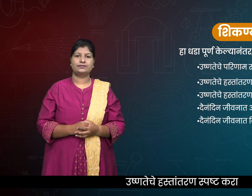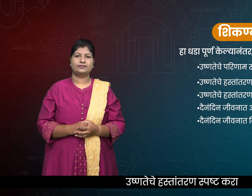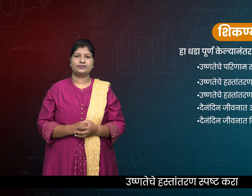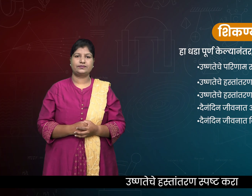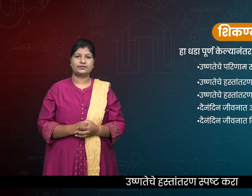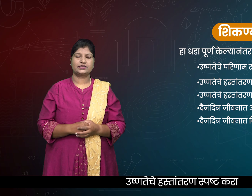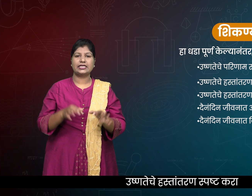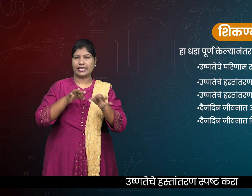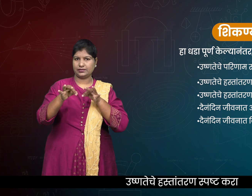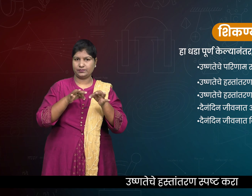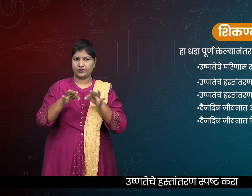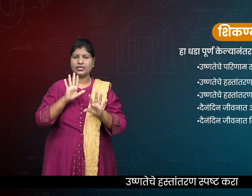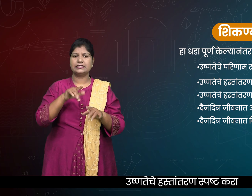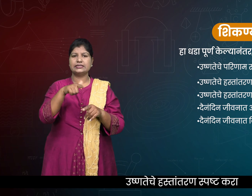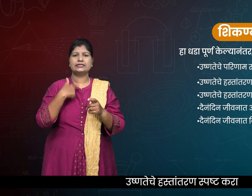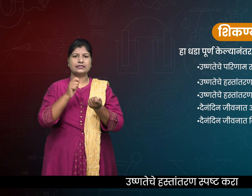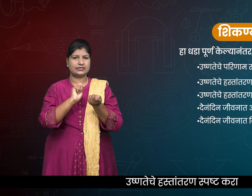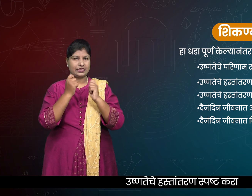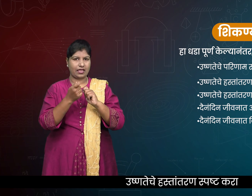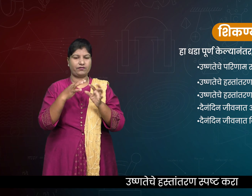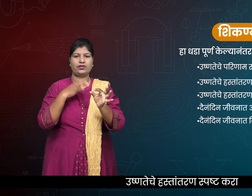उष्णतेचे हस्तांतरण स्पष्ट करा.